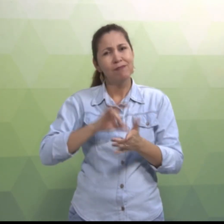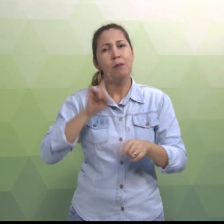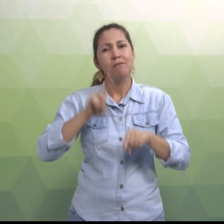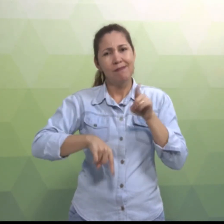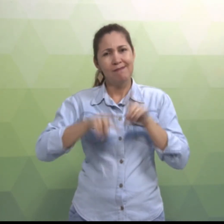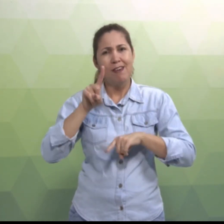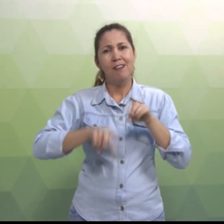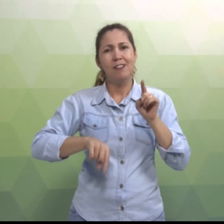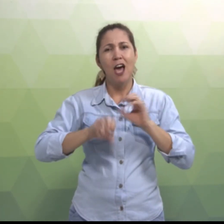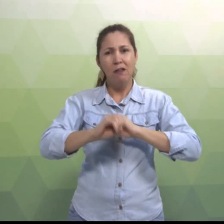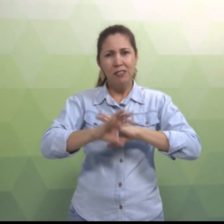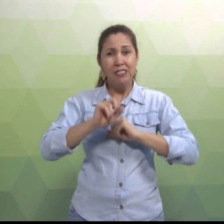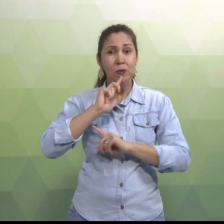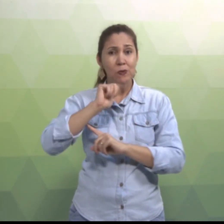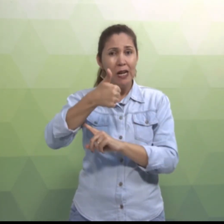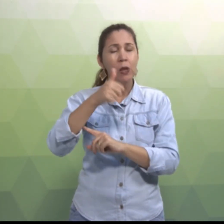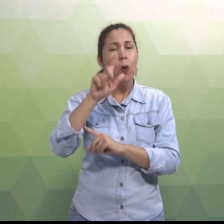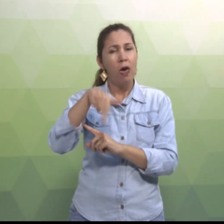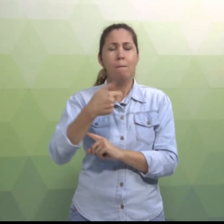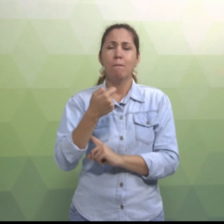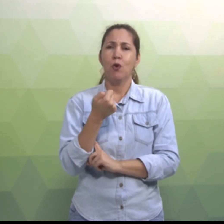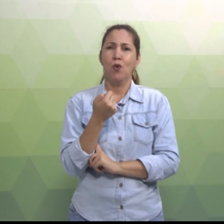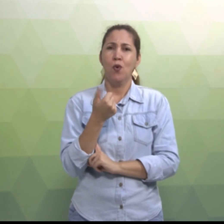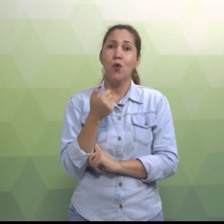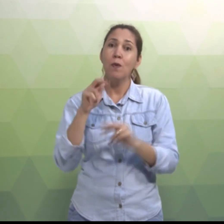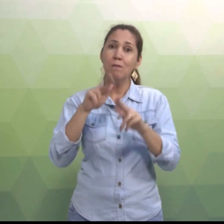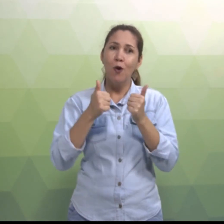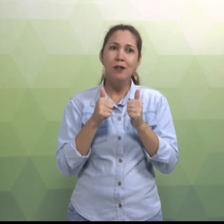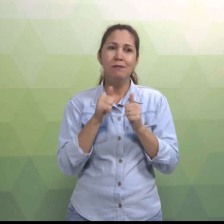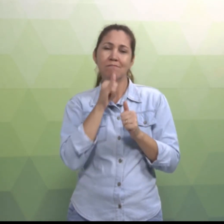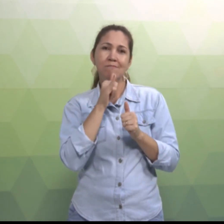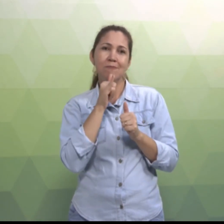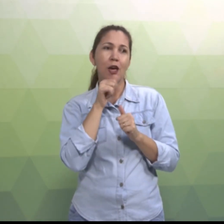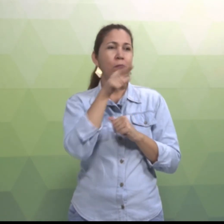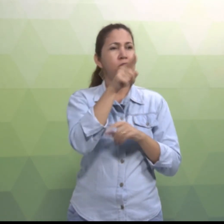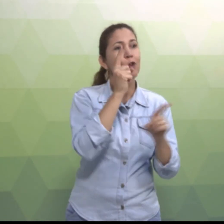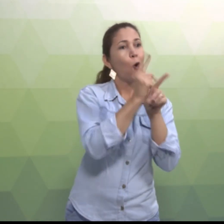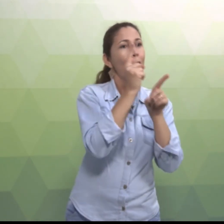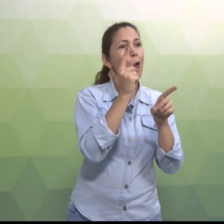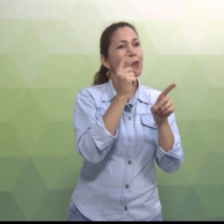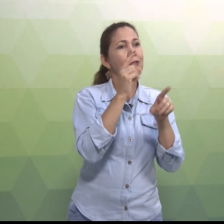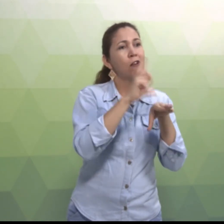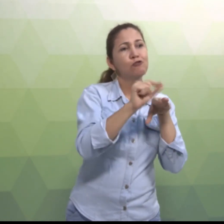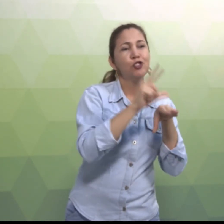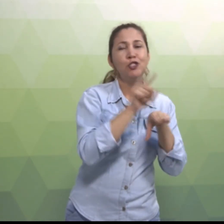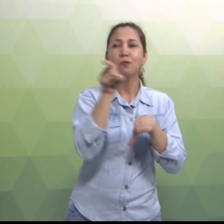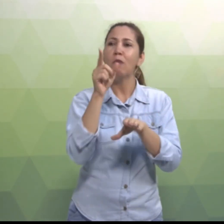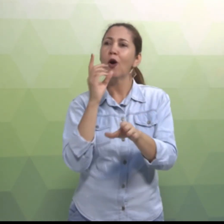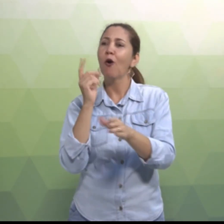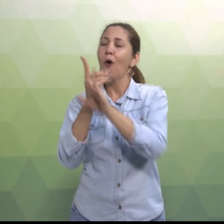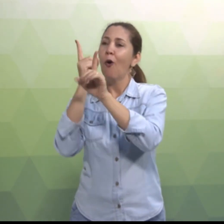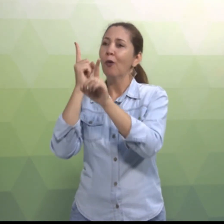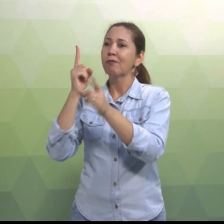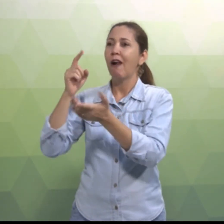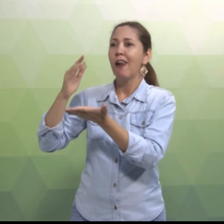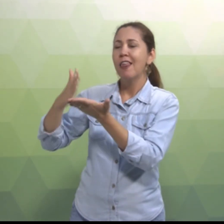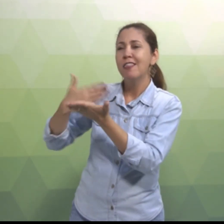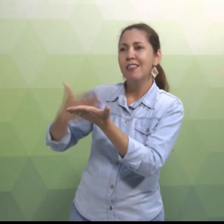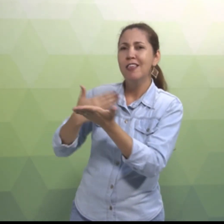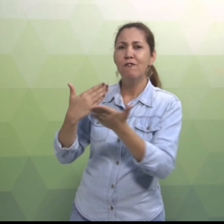Por quê? São poucos os materiais direcionados ao ensino da L1, mas nós encontramos artigos, alguns livros.